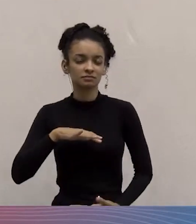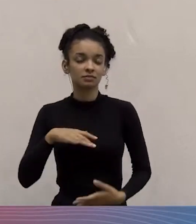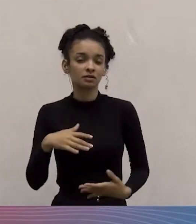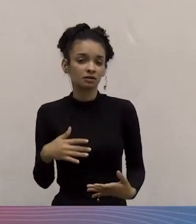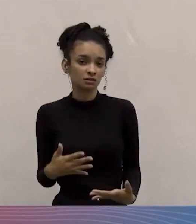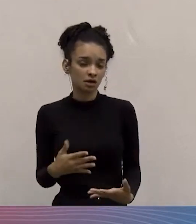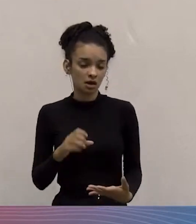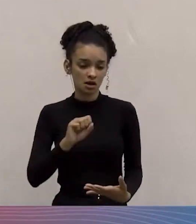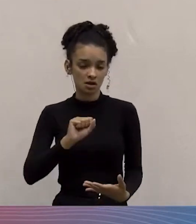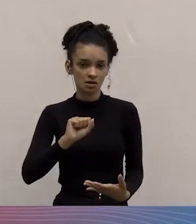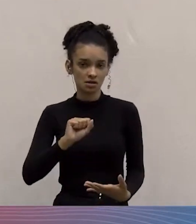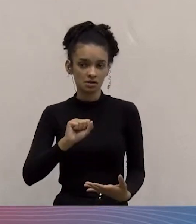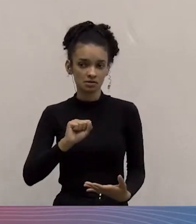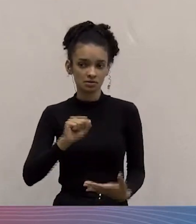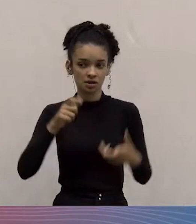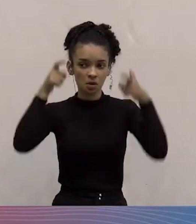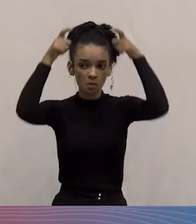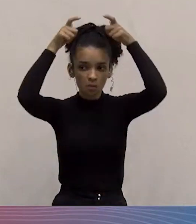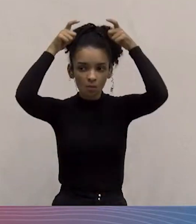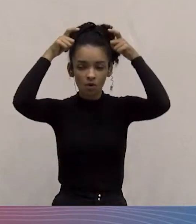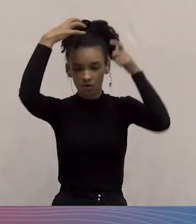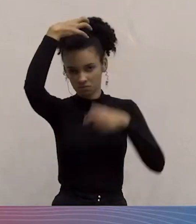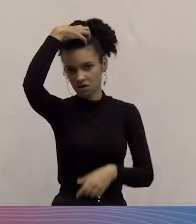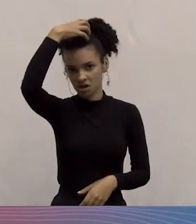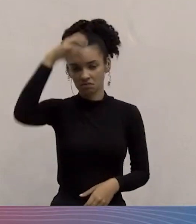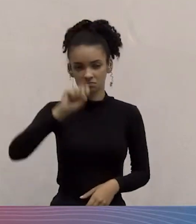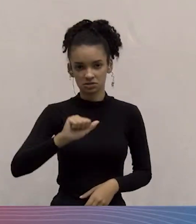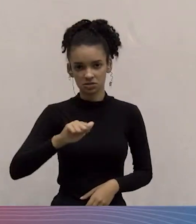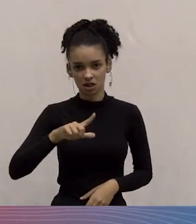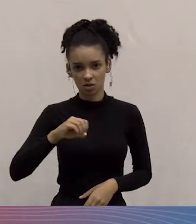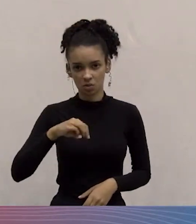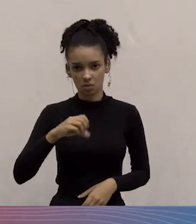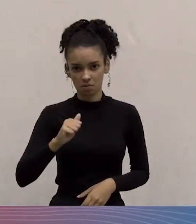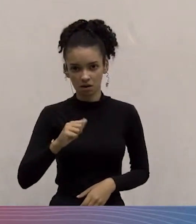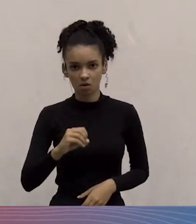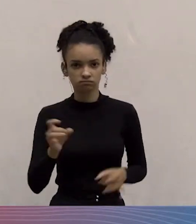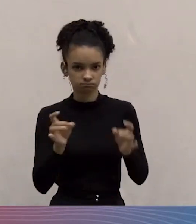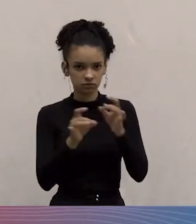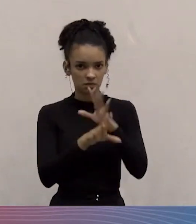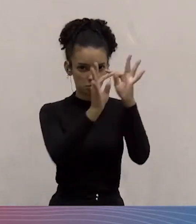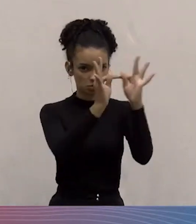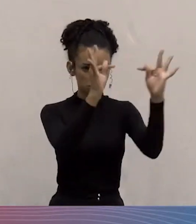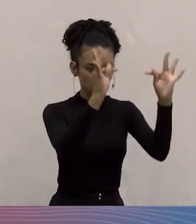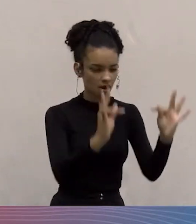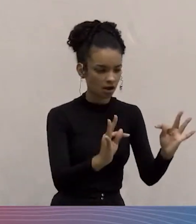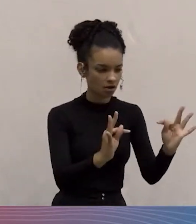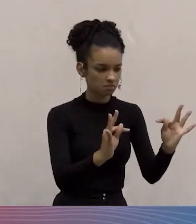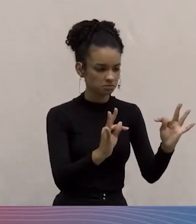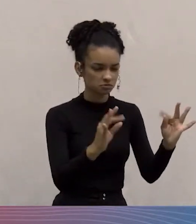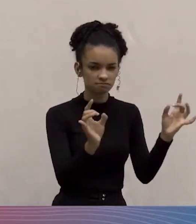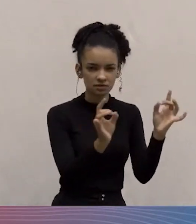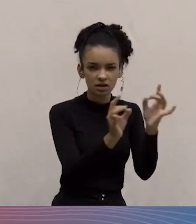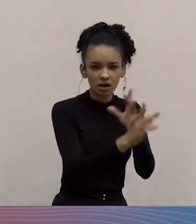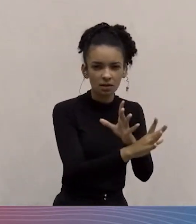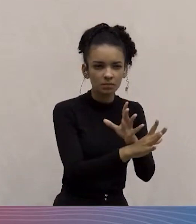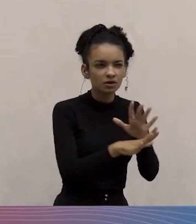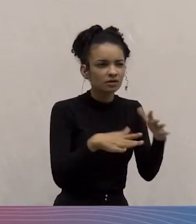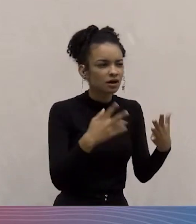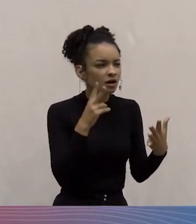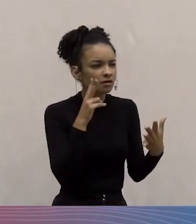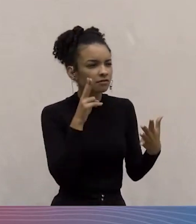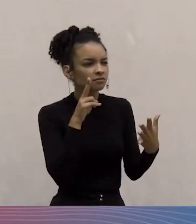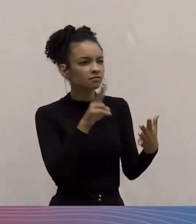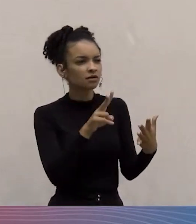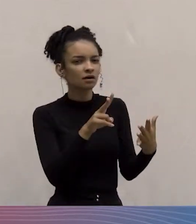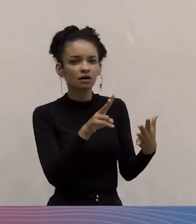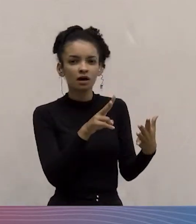quando Salomão terminou o templo, quando todas as peças se encaixaram, tudo se tornou harmonioso, a